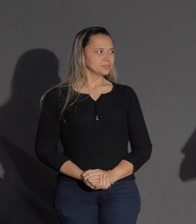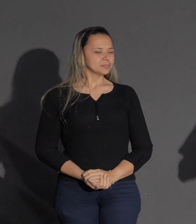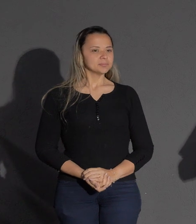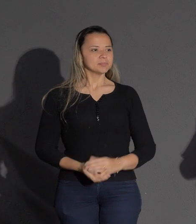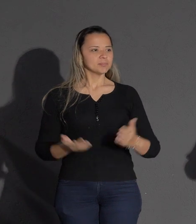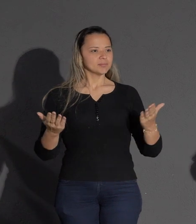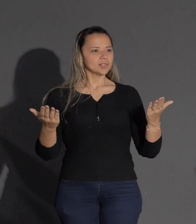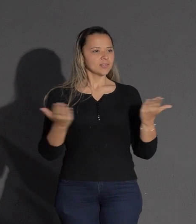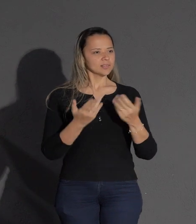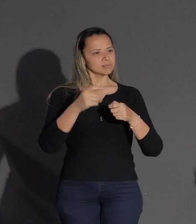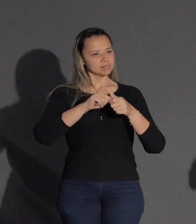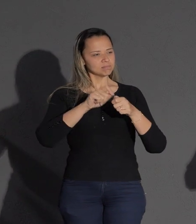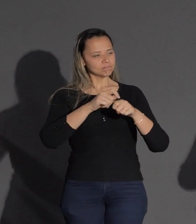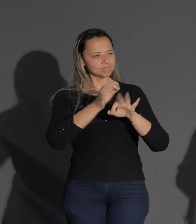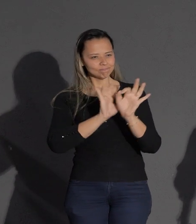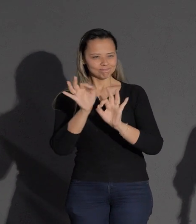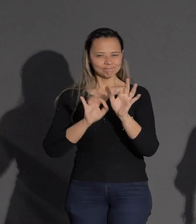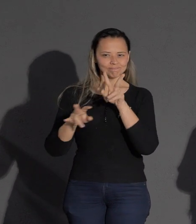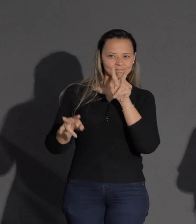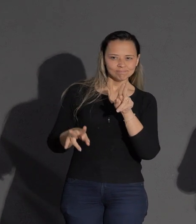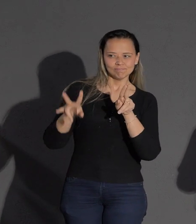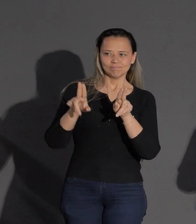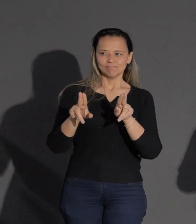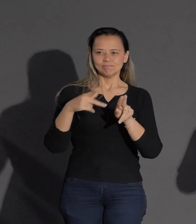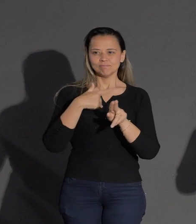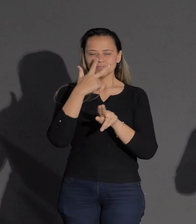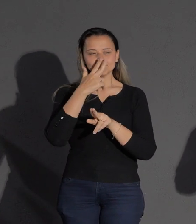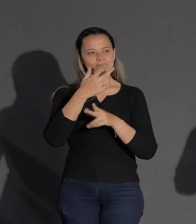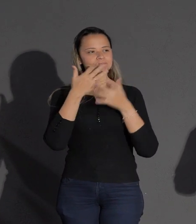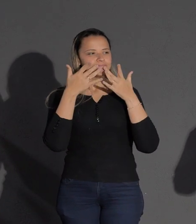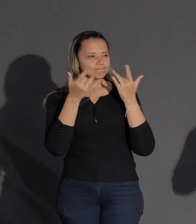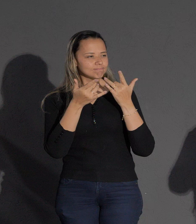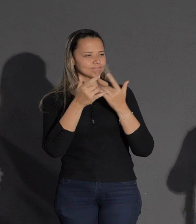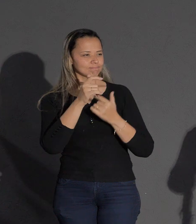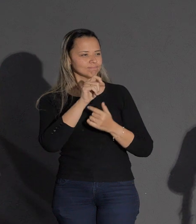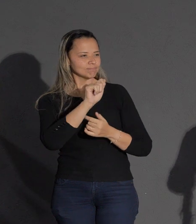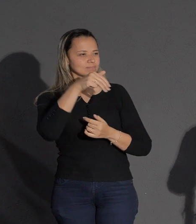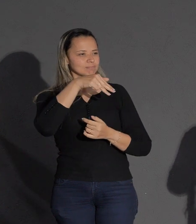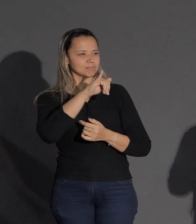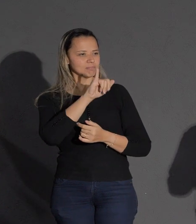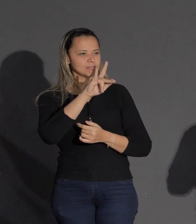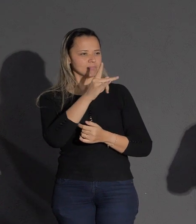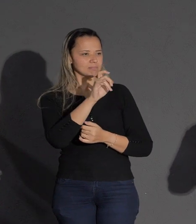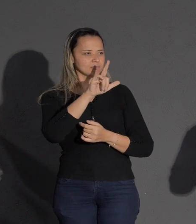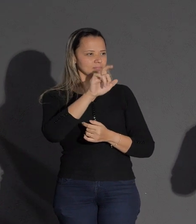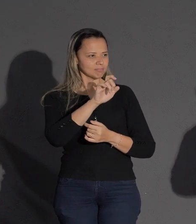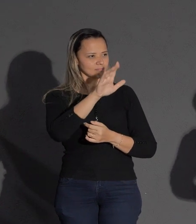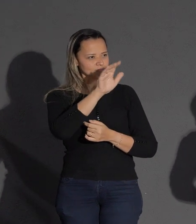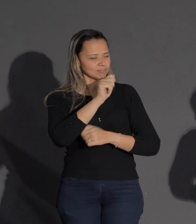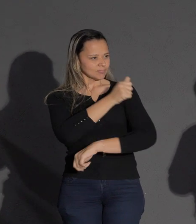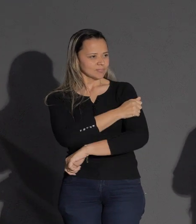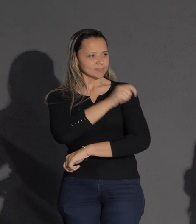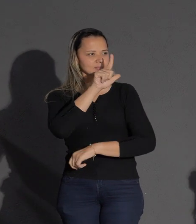agora vamos fazer um arranjo para dueto da peça Página de um Álbum, do Michele Magnani, com a